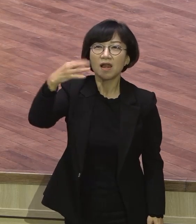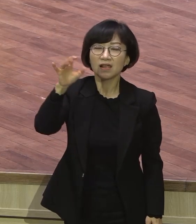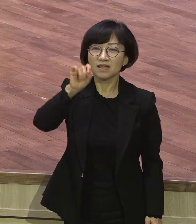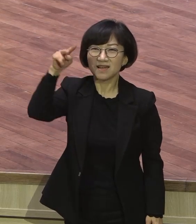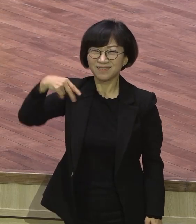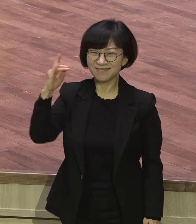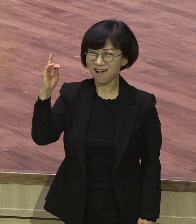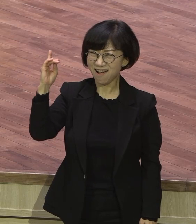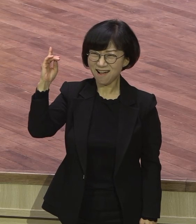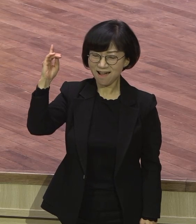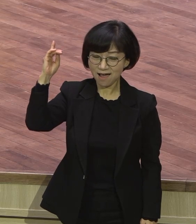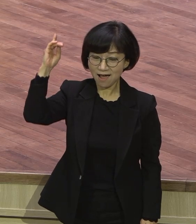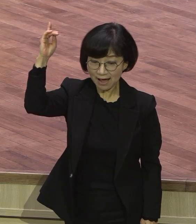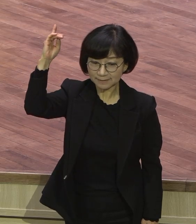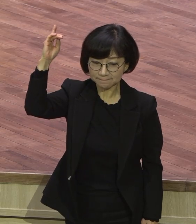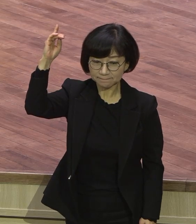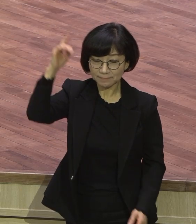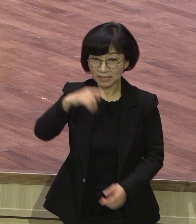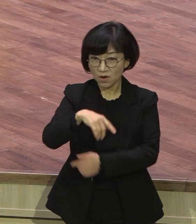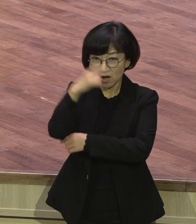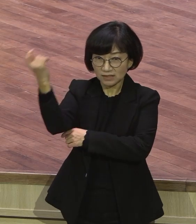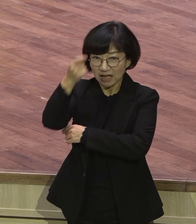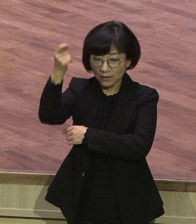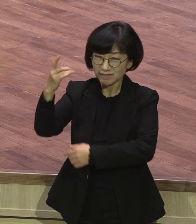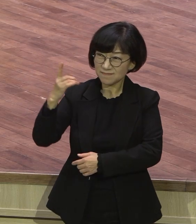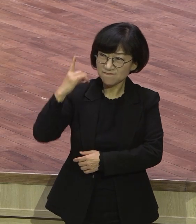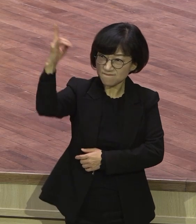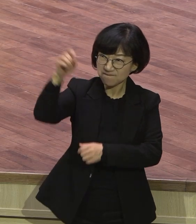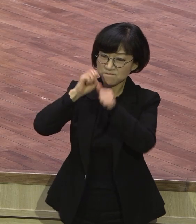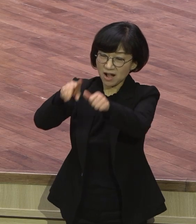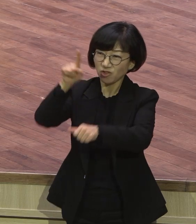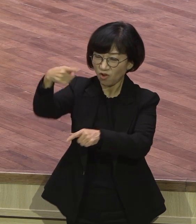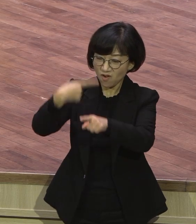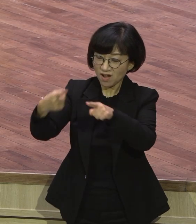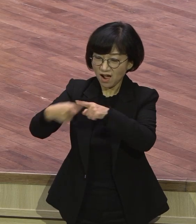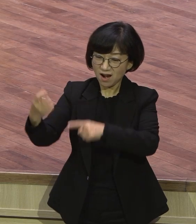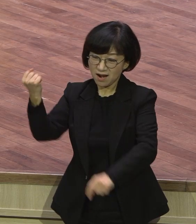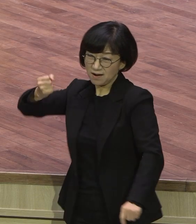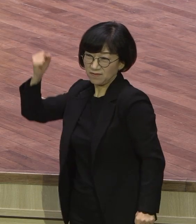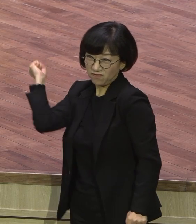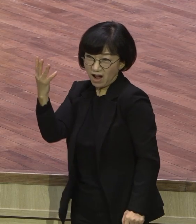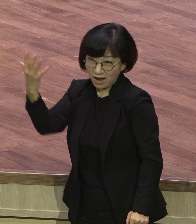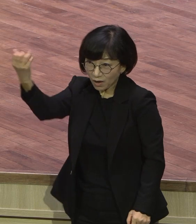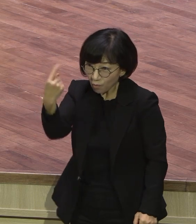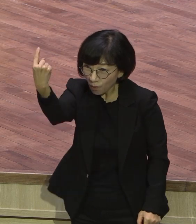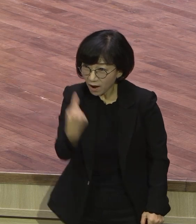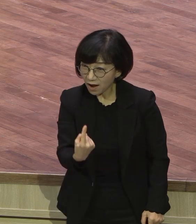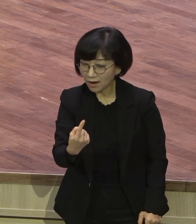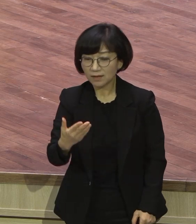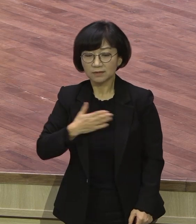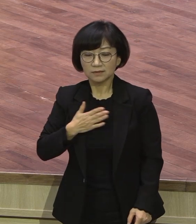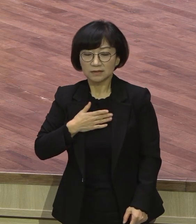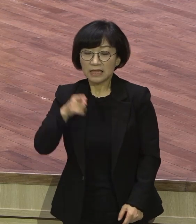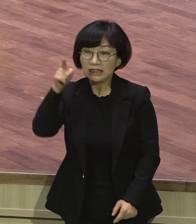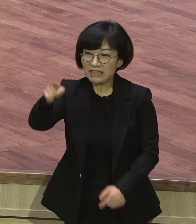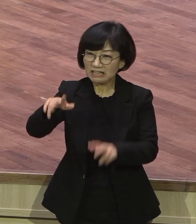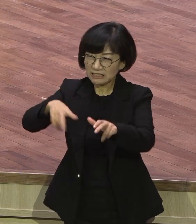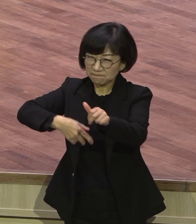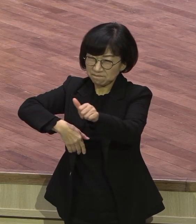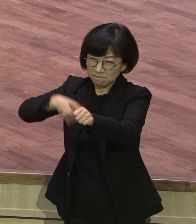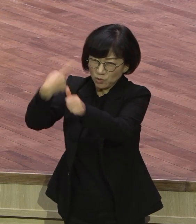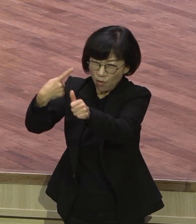다윗이 불려서 사람에게 이르되 너는 칼과 창과 단창으로 내겟나 오버니와 나는 만군의 요하 이름 곧 너가